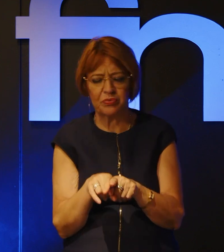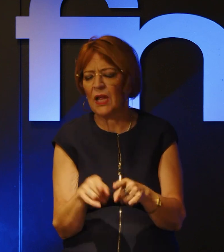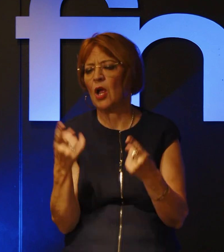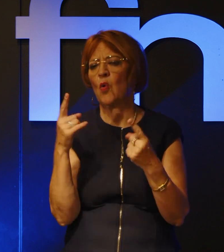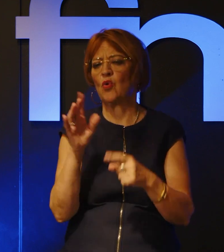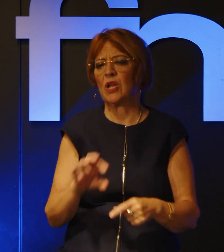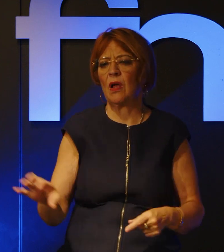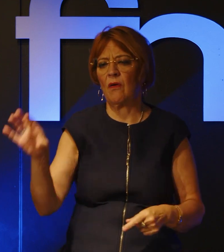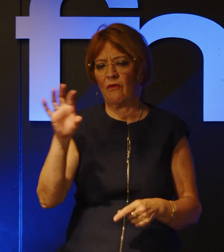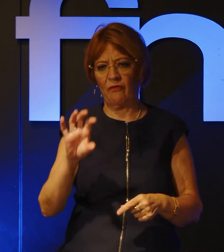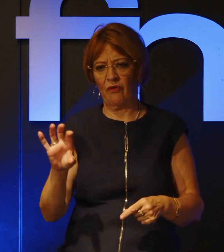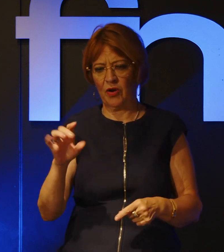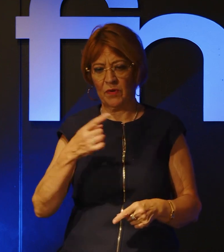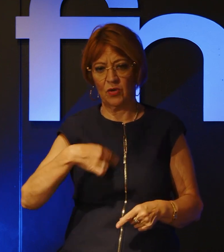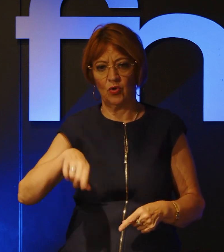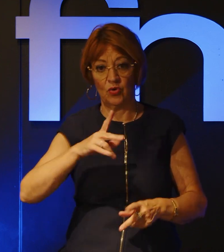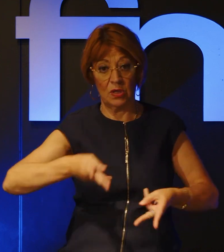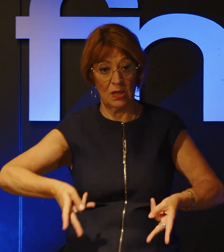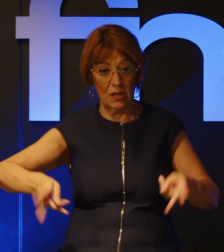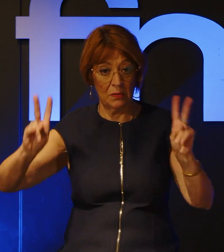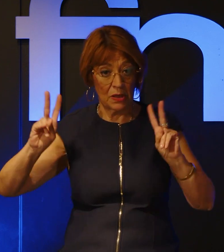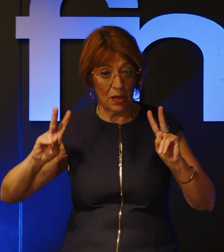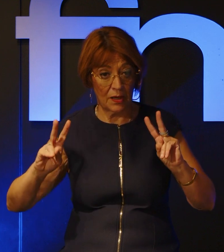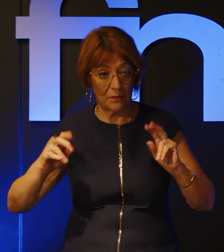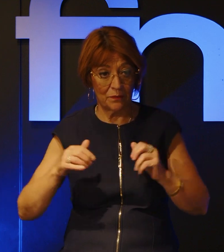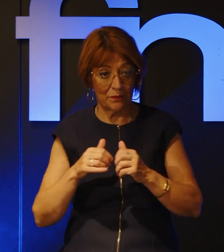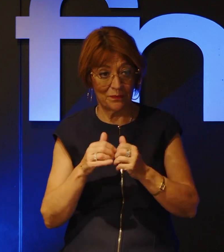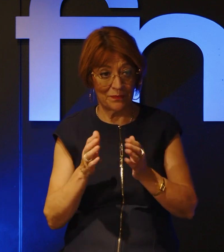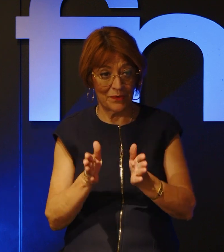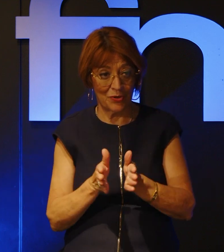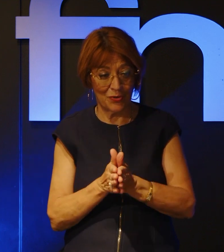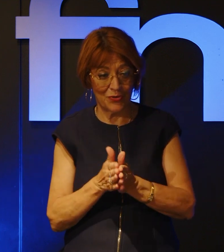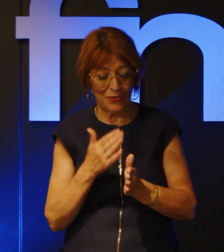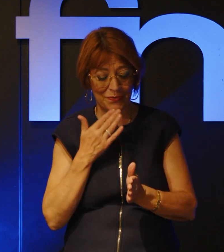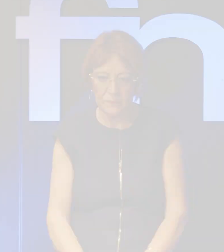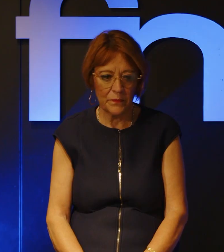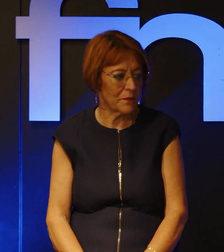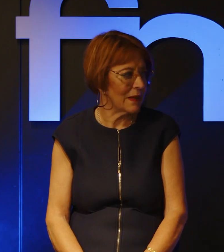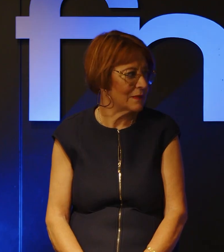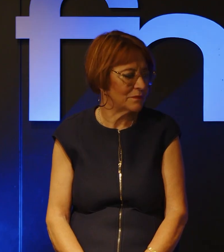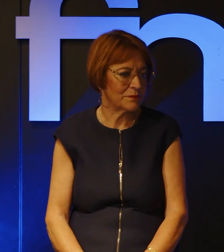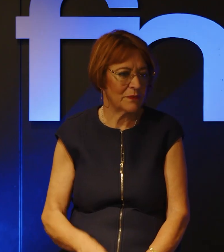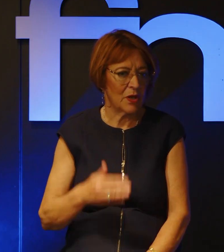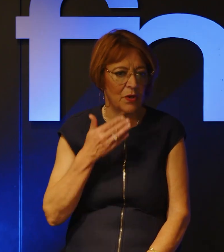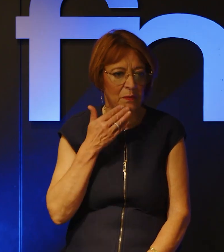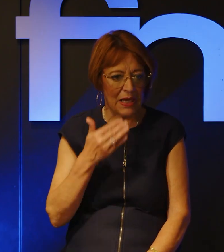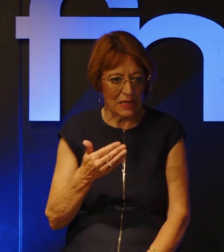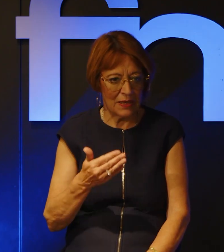única forma de nos libertarmos a a todos obrigada obrigado